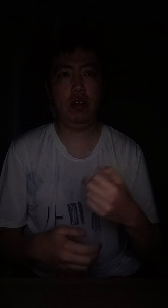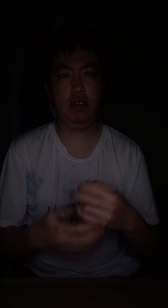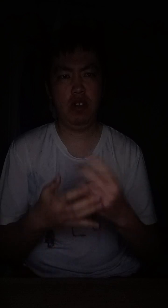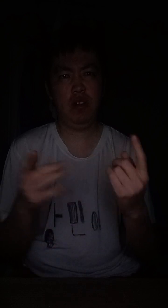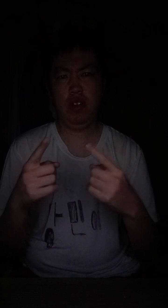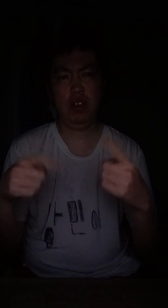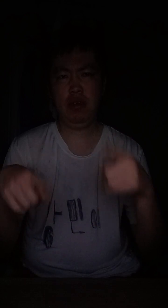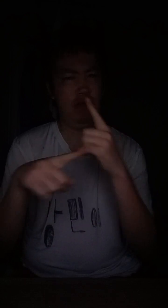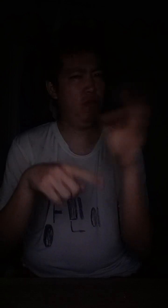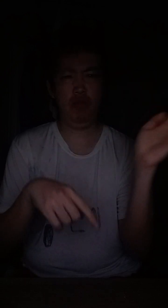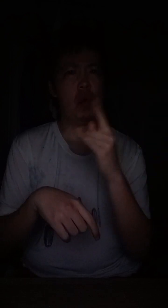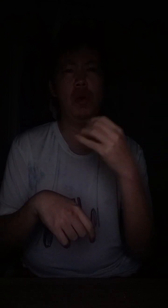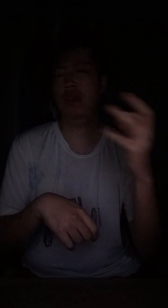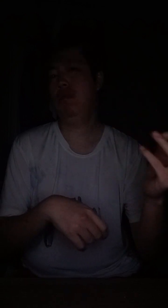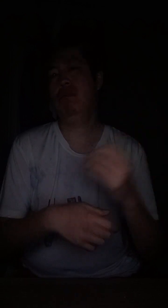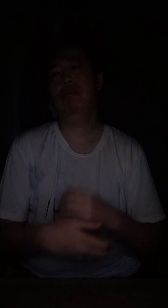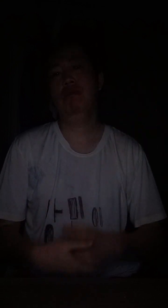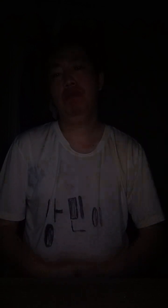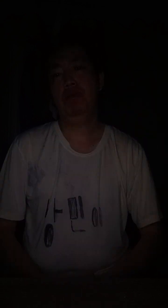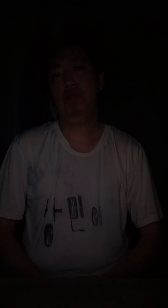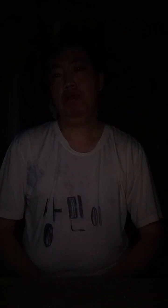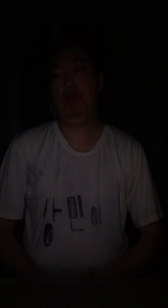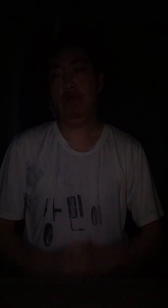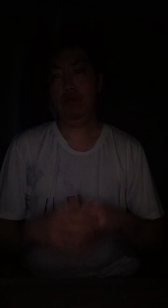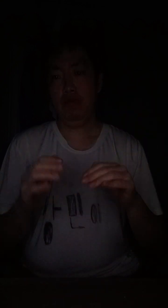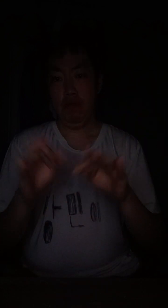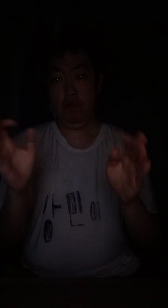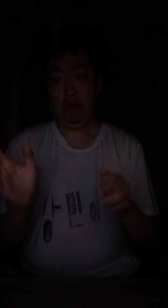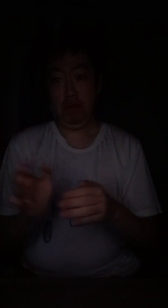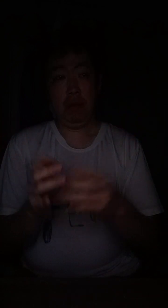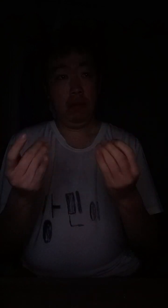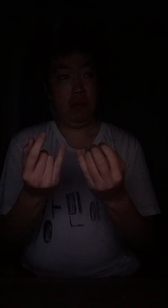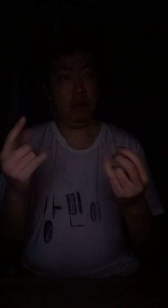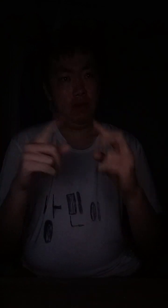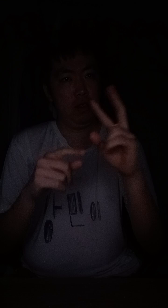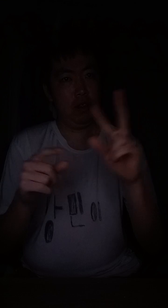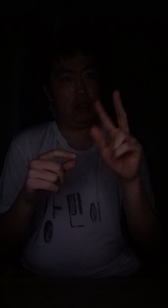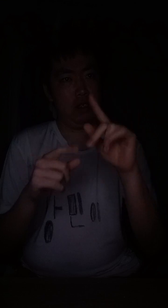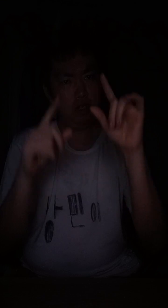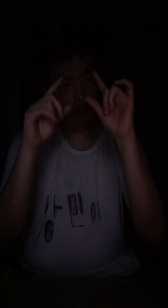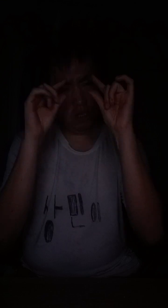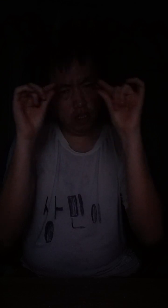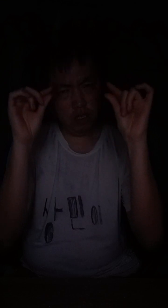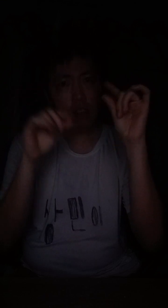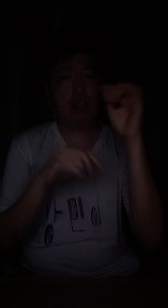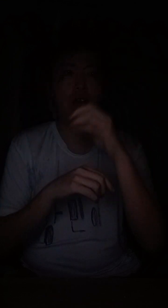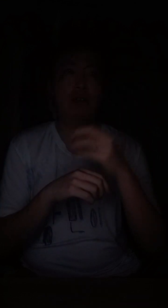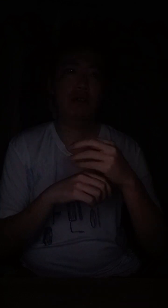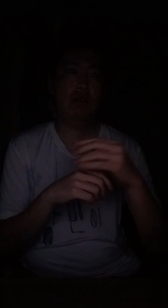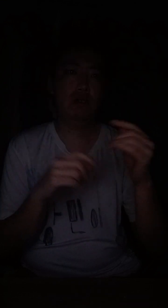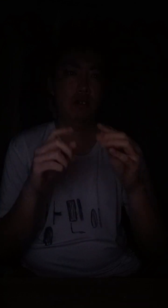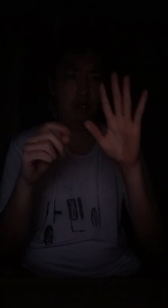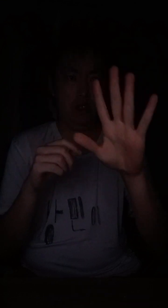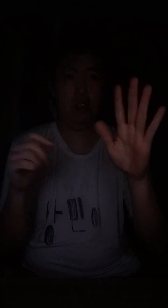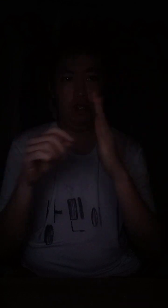역시 무용지물이었습니다. 경찰이 사용하는 30만 원짜리 적외선 탐지기는 5개를 모두